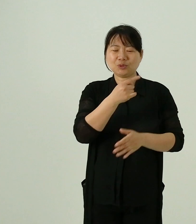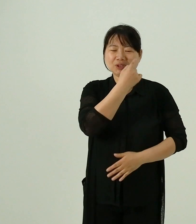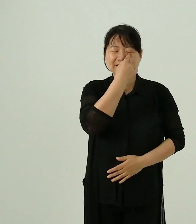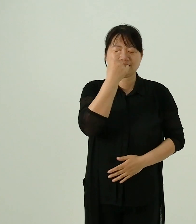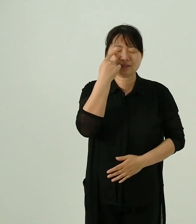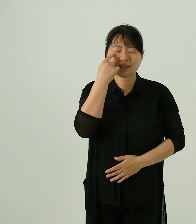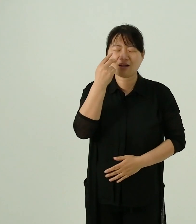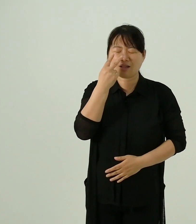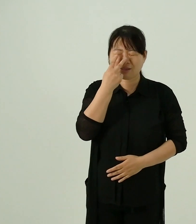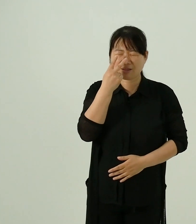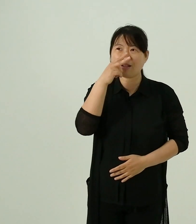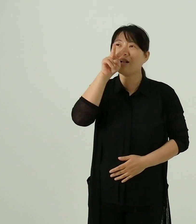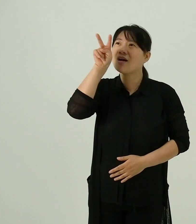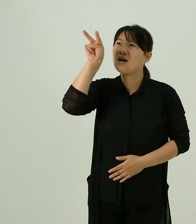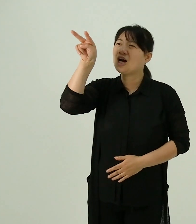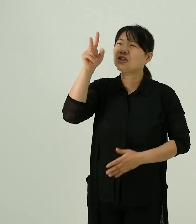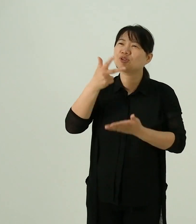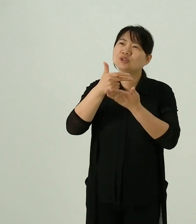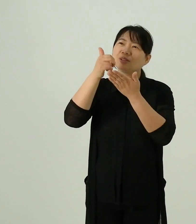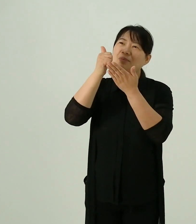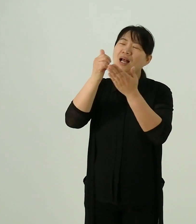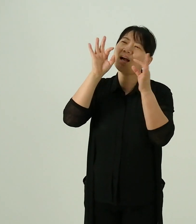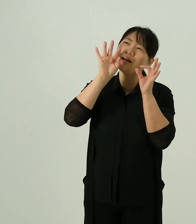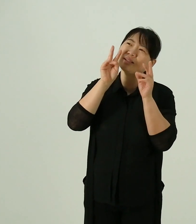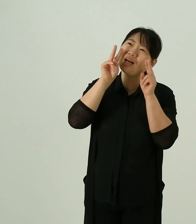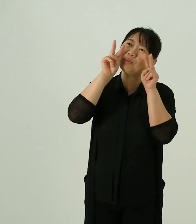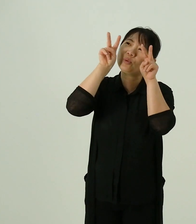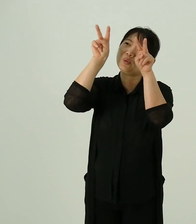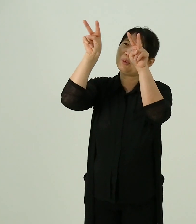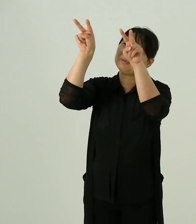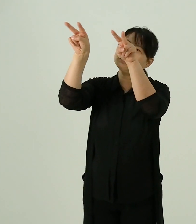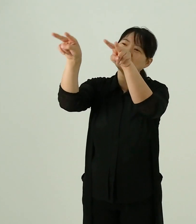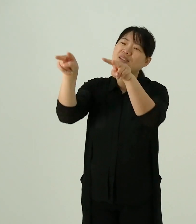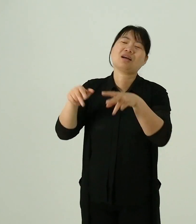믿음에 눈들어 주를